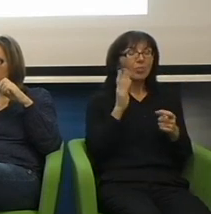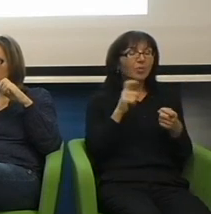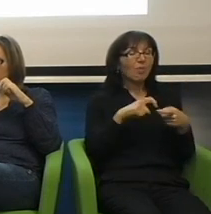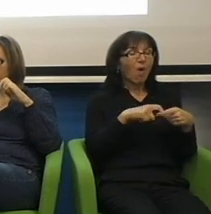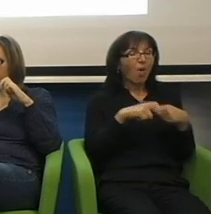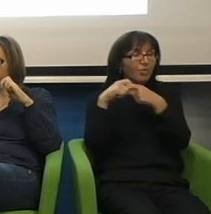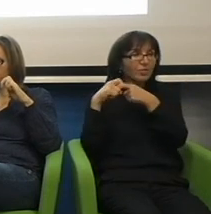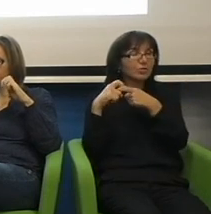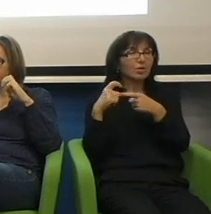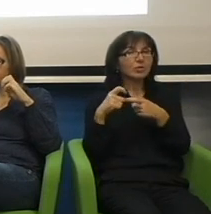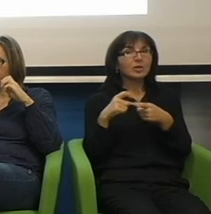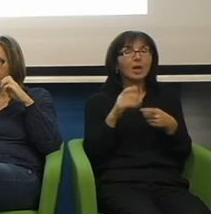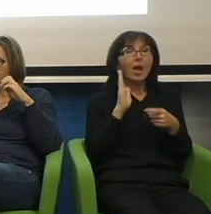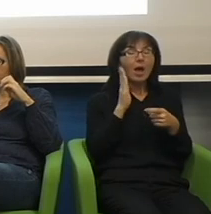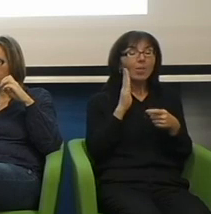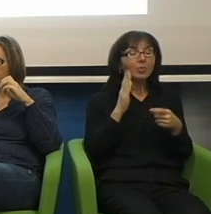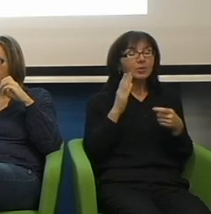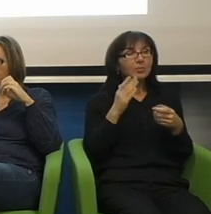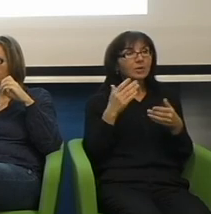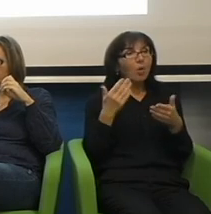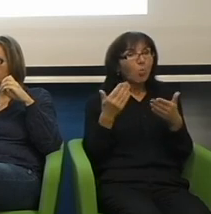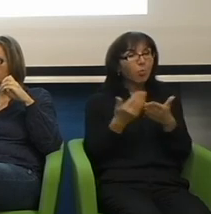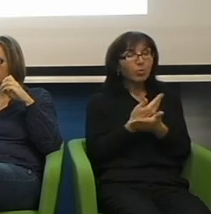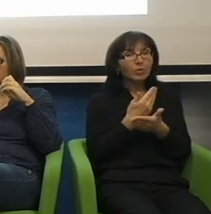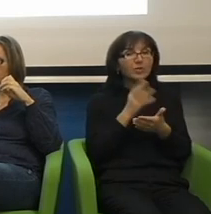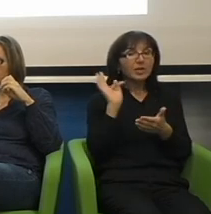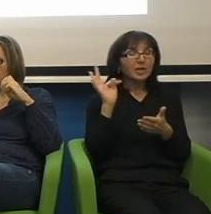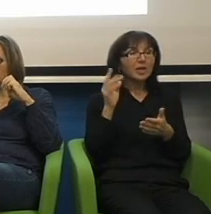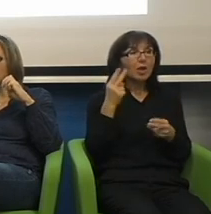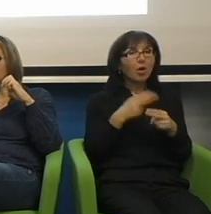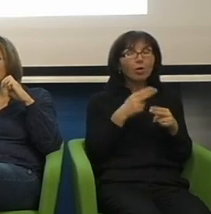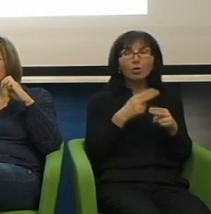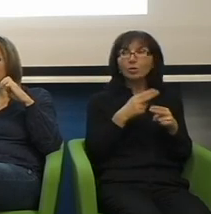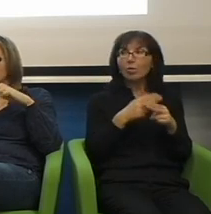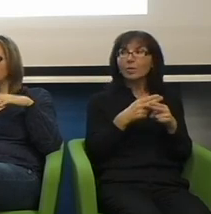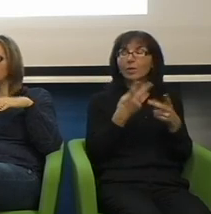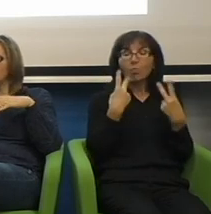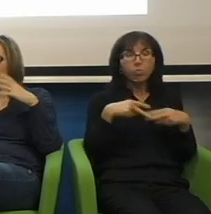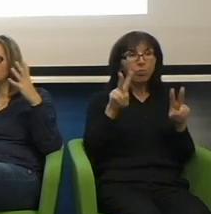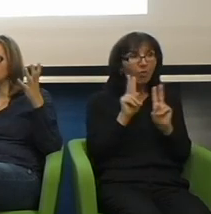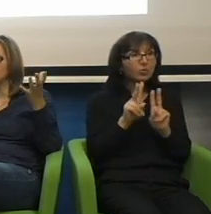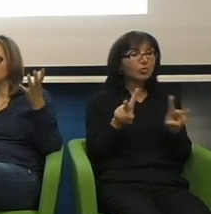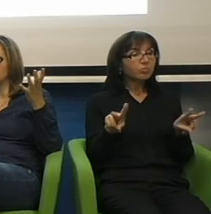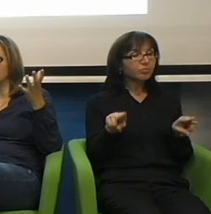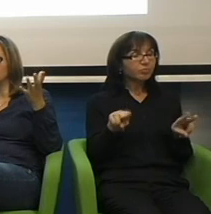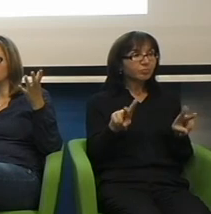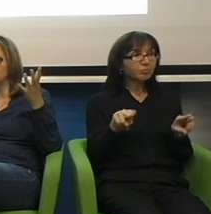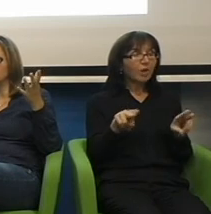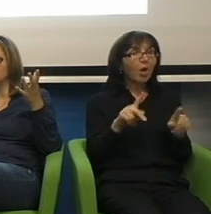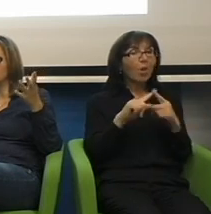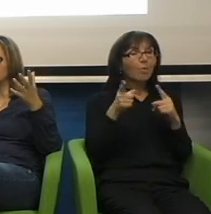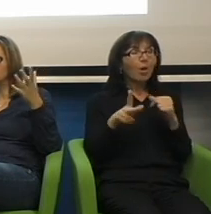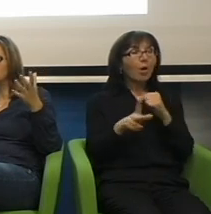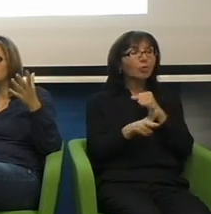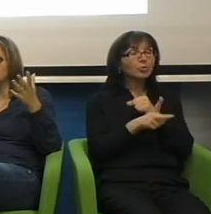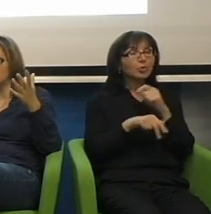prawda? I ona ponownie, zresztą jest choroba, która... Tak, nowotworowy, więc ona w tym